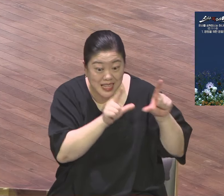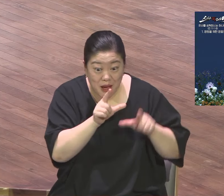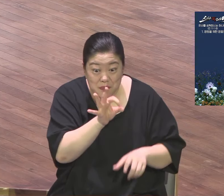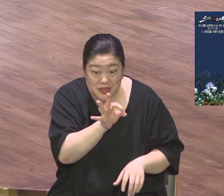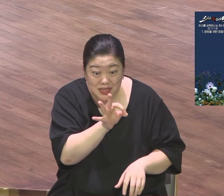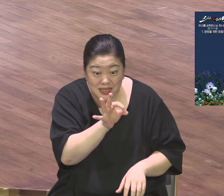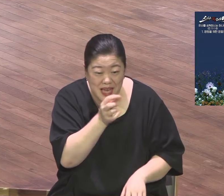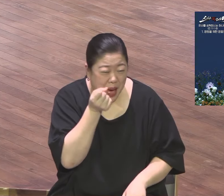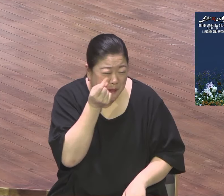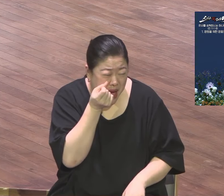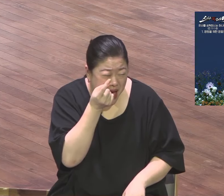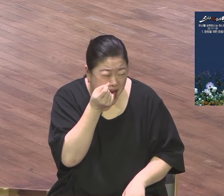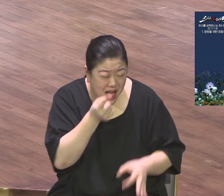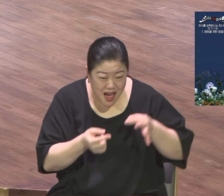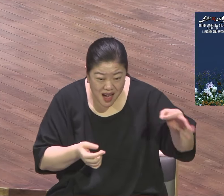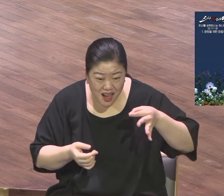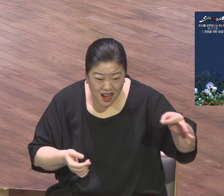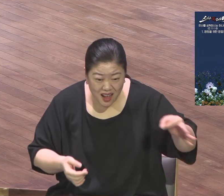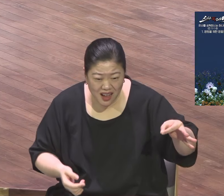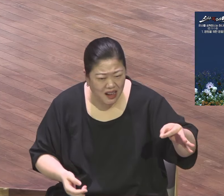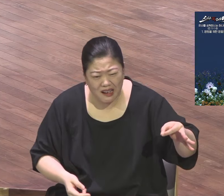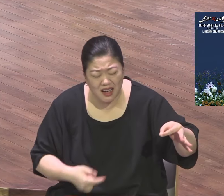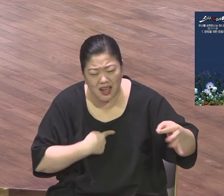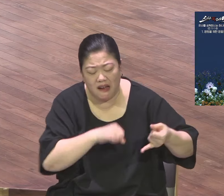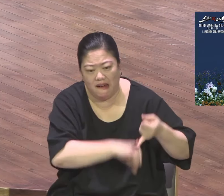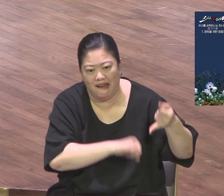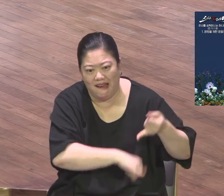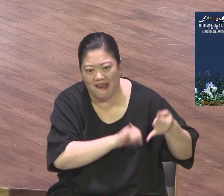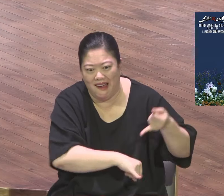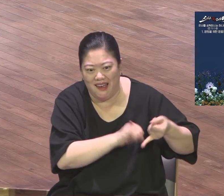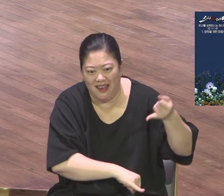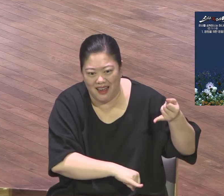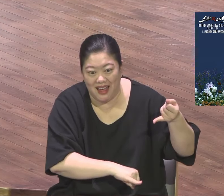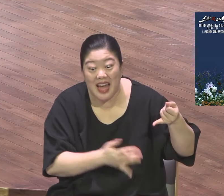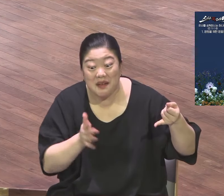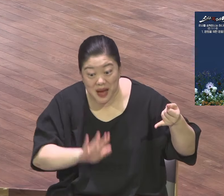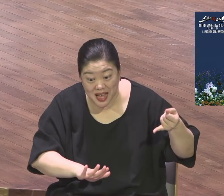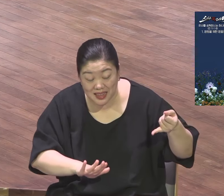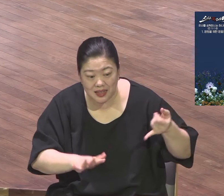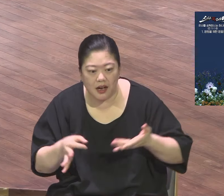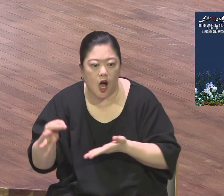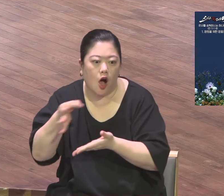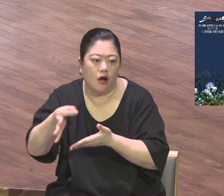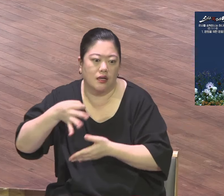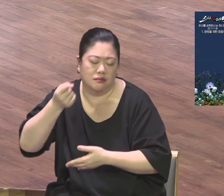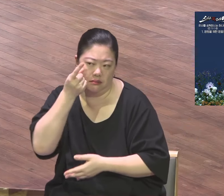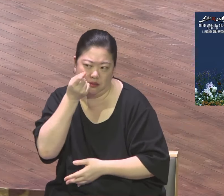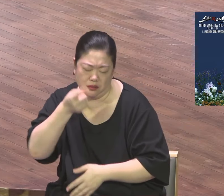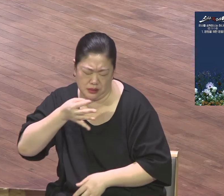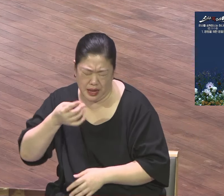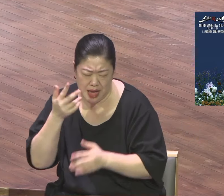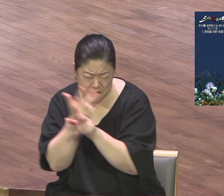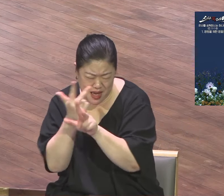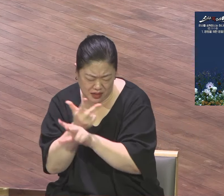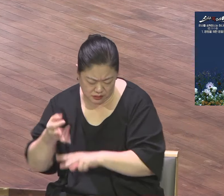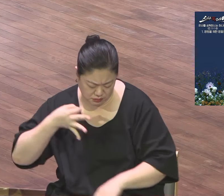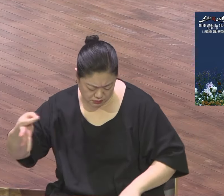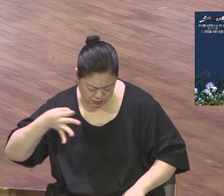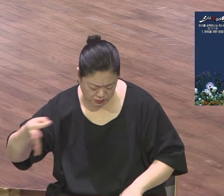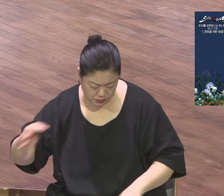어디 가서 뭐 밥 한 그릇 제대로 비싼 거 먹은 적이 없어. 다 교회 직분